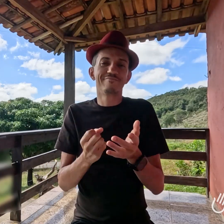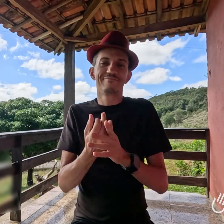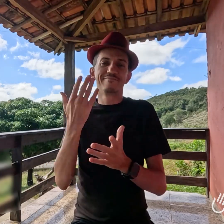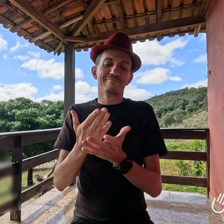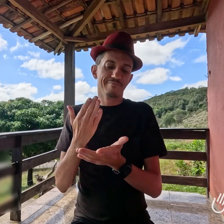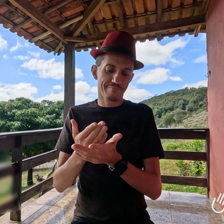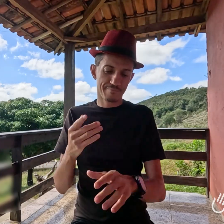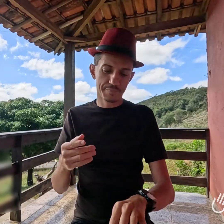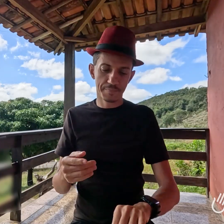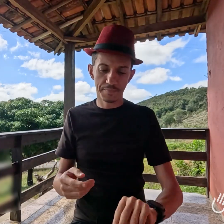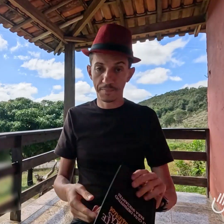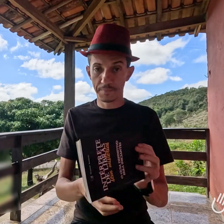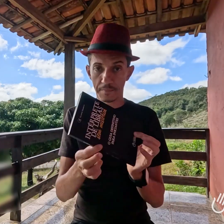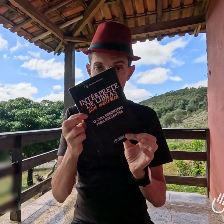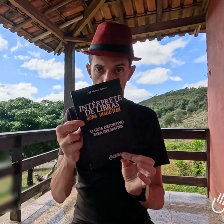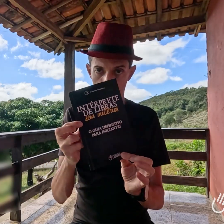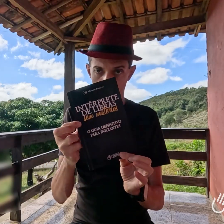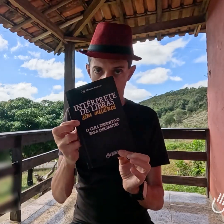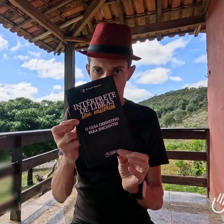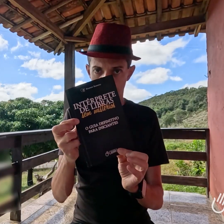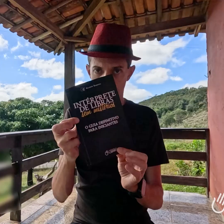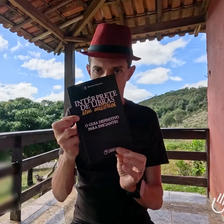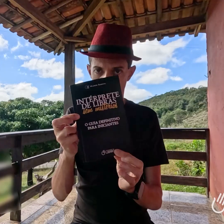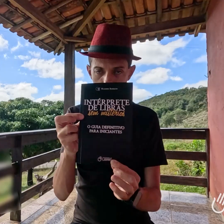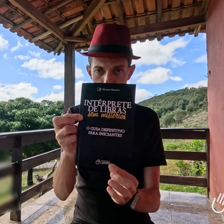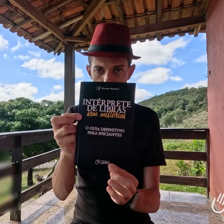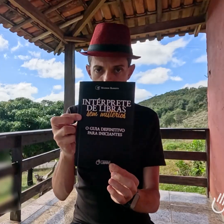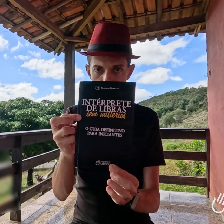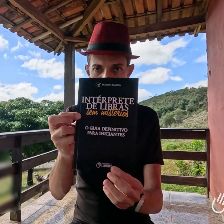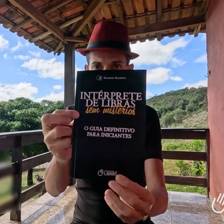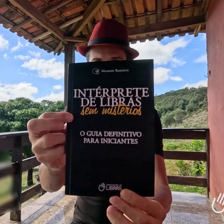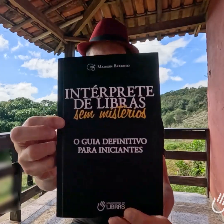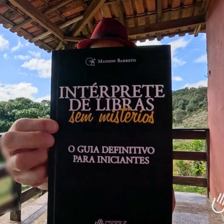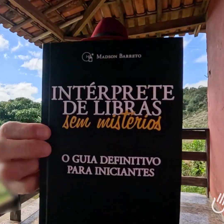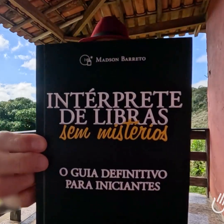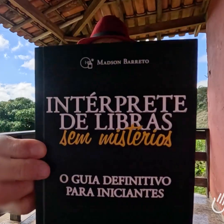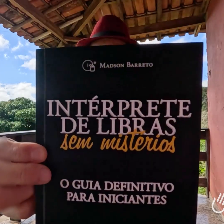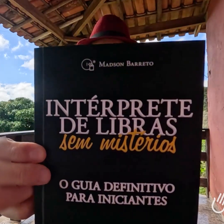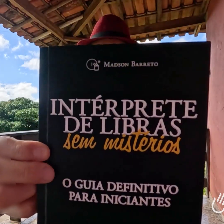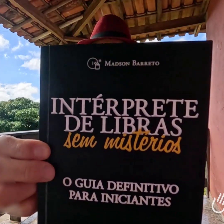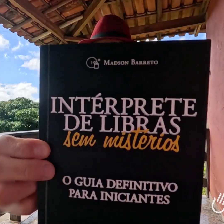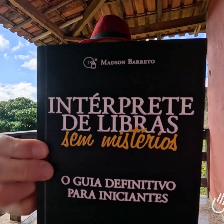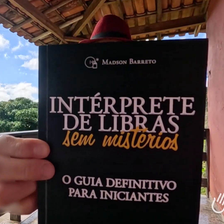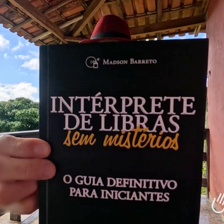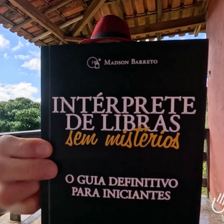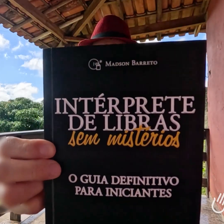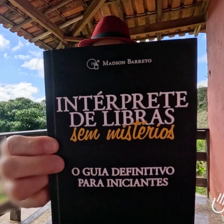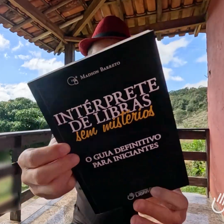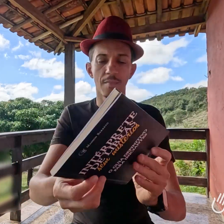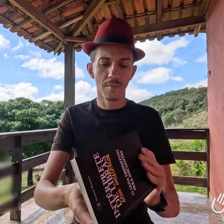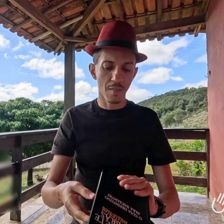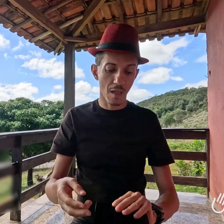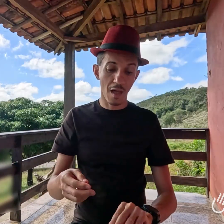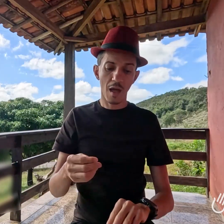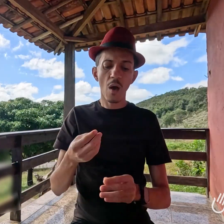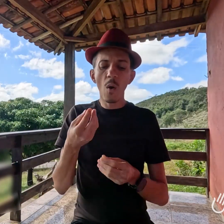interpreto. Então, toda essa experiência prática foi reunida, primeiramente, neste livro aqui, Intérprete de Libras